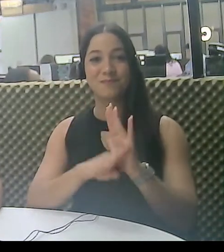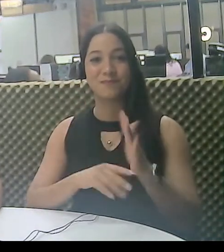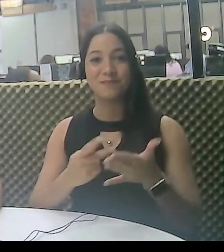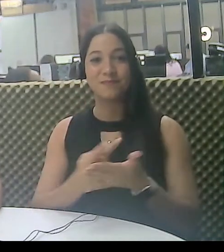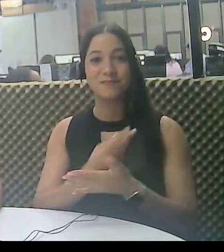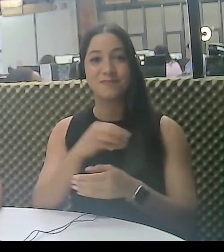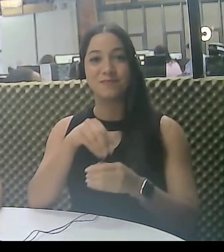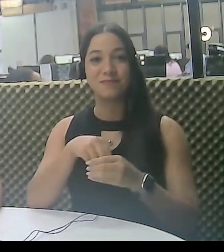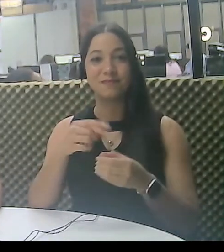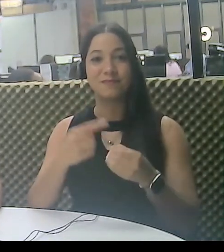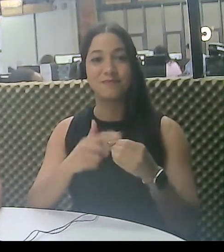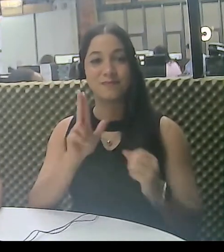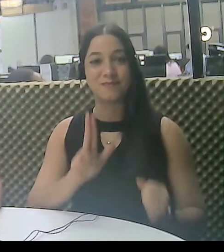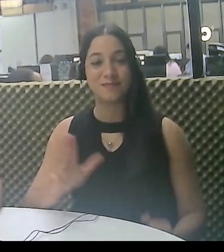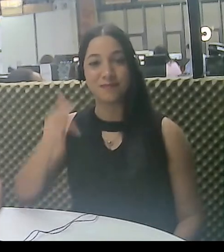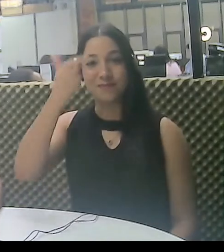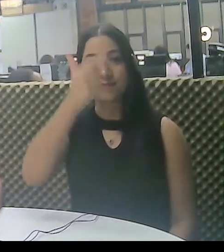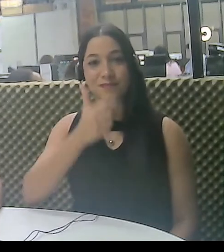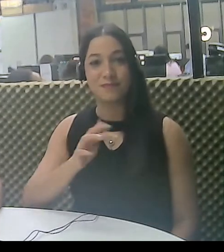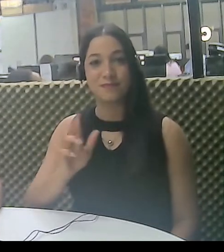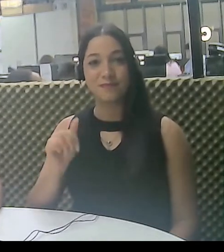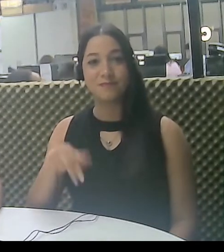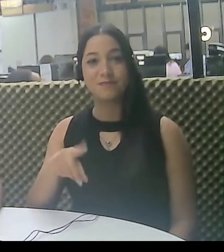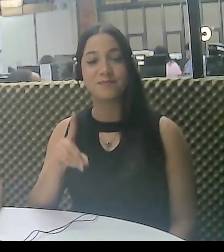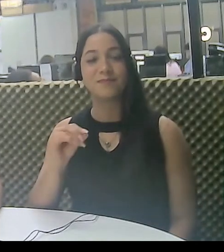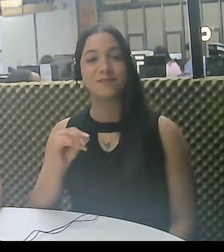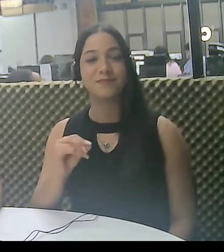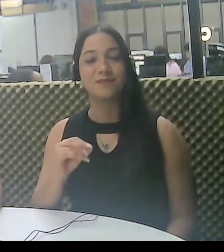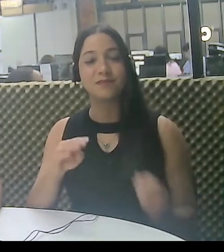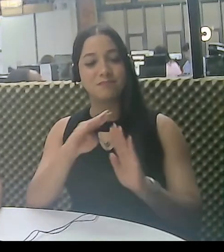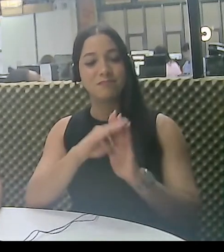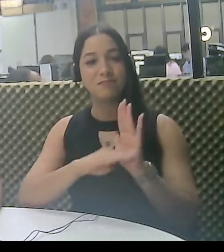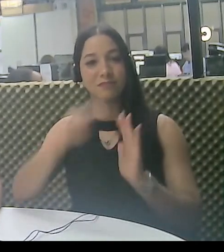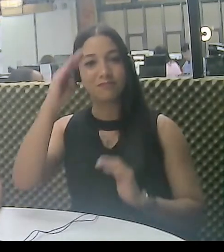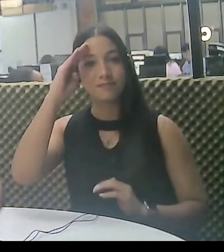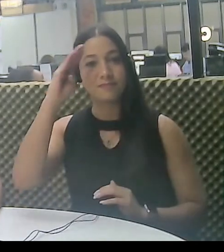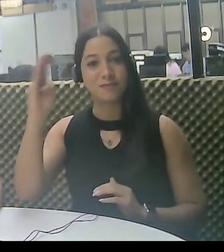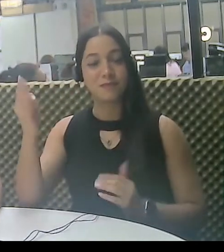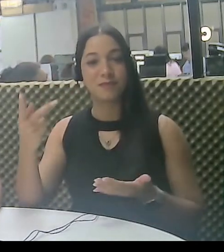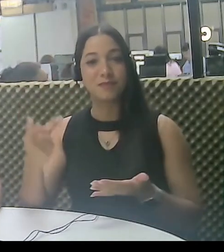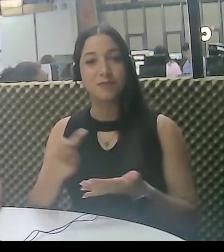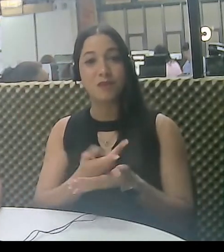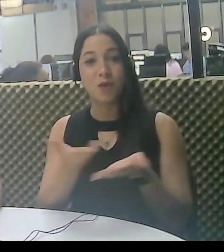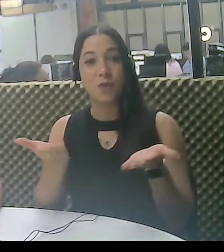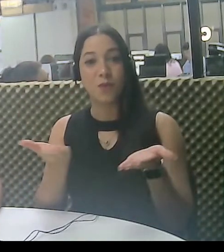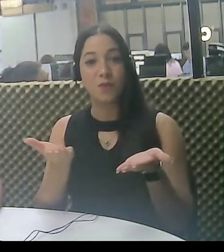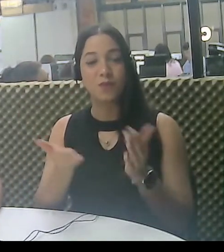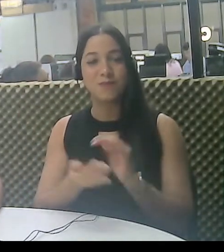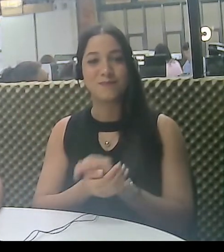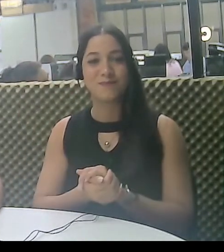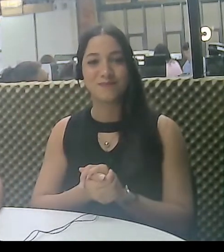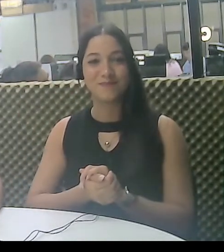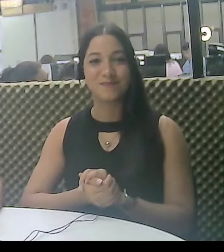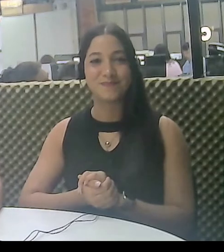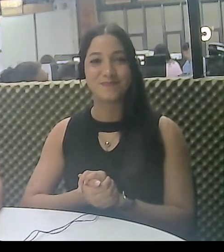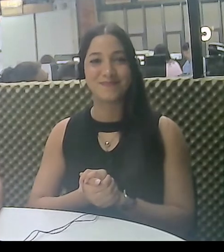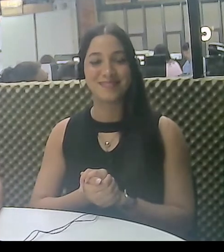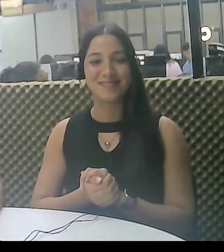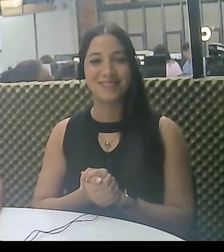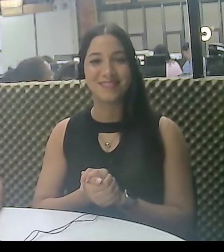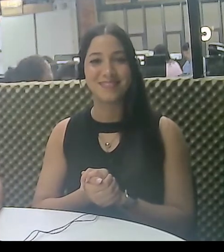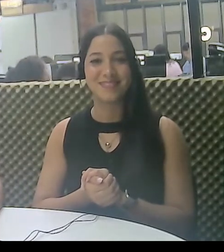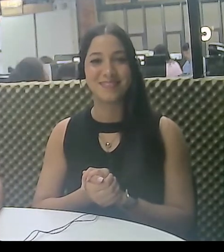o que de fato acontece em Uberlândia. Eu sou o Fernando Cassi. Começamos com os destaques da edição de hoje.